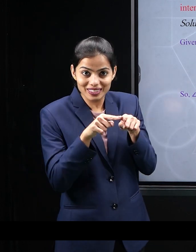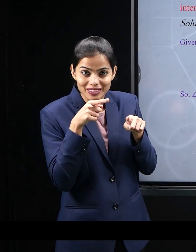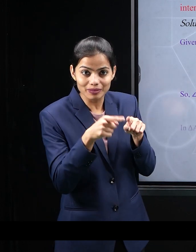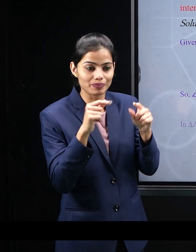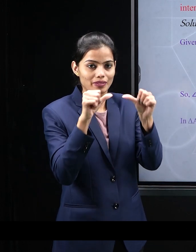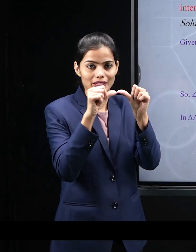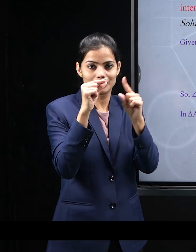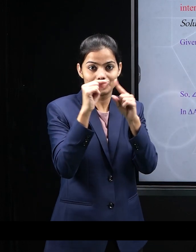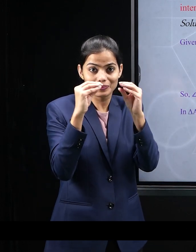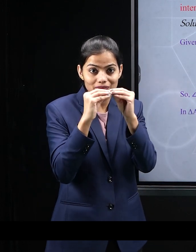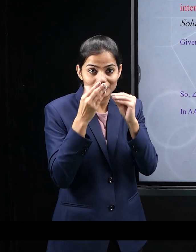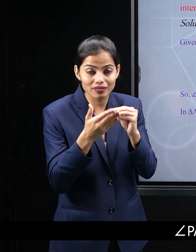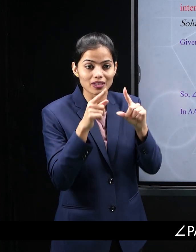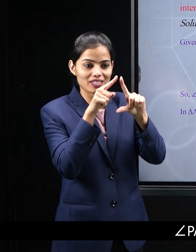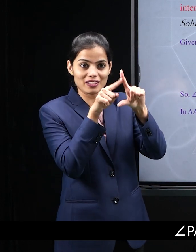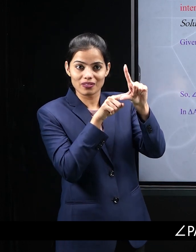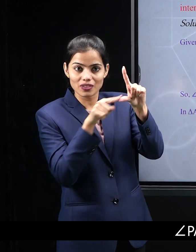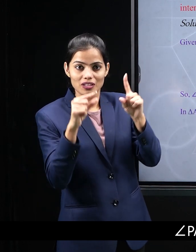ట్రయాంగిల్ ఏపీబీలో